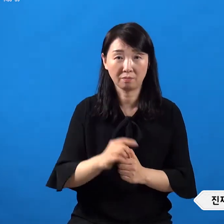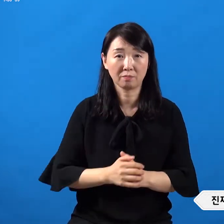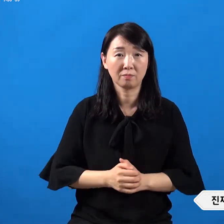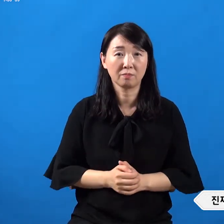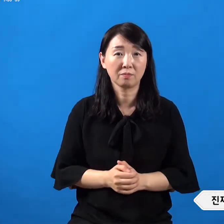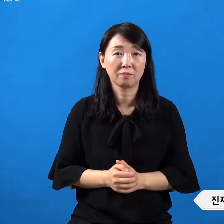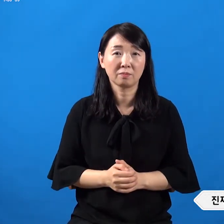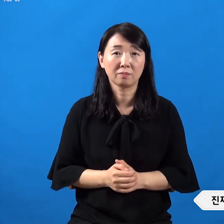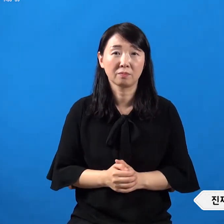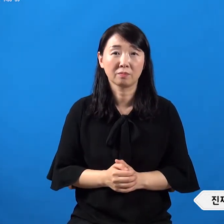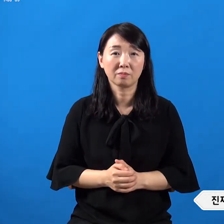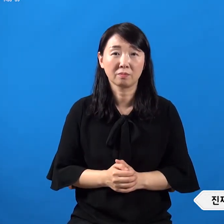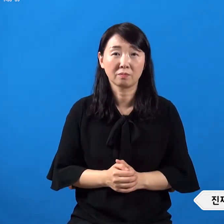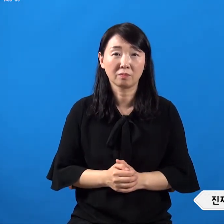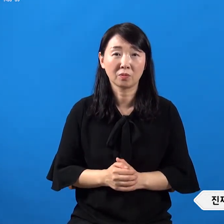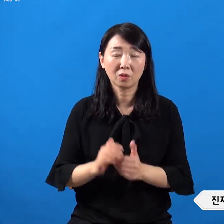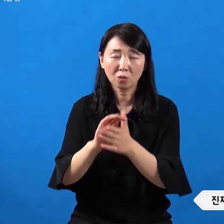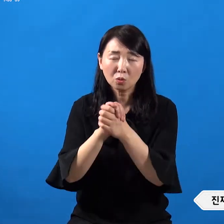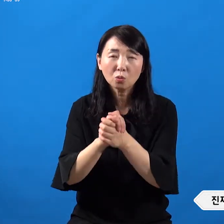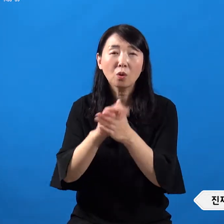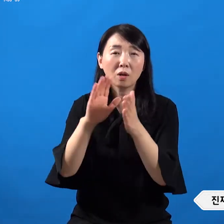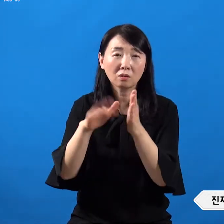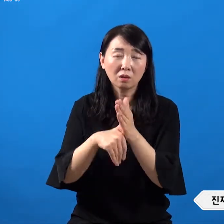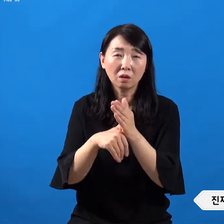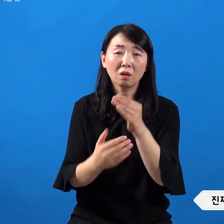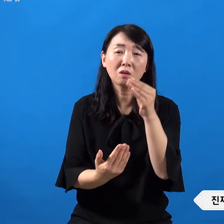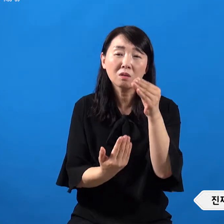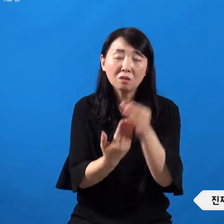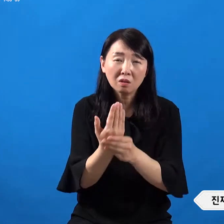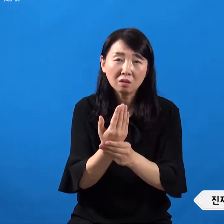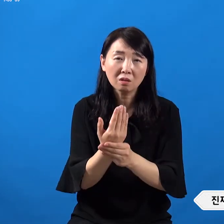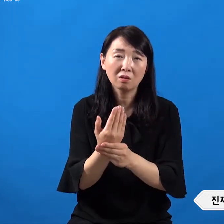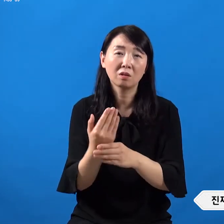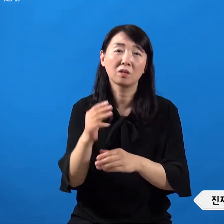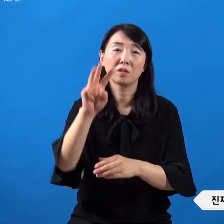기도하셨다라고 말씀하고 있습니다. 기도하실 때 일어난